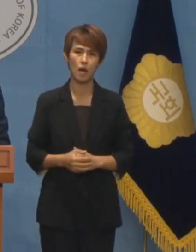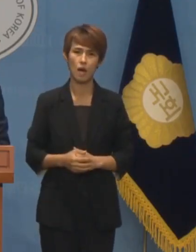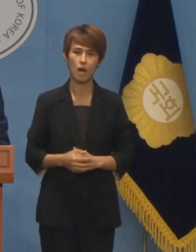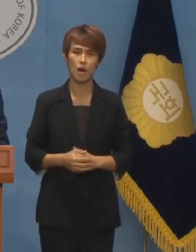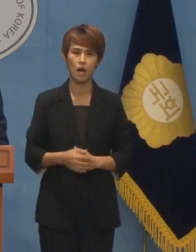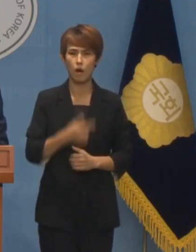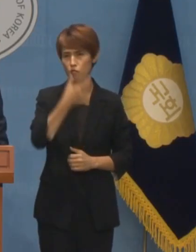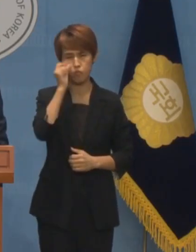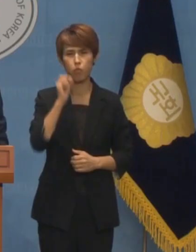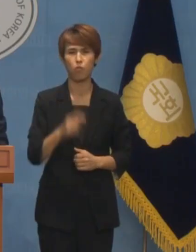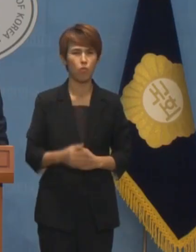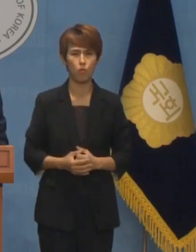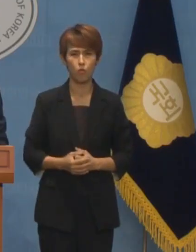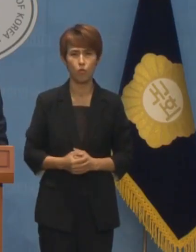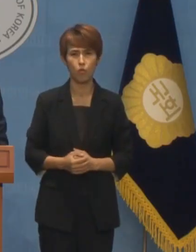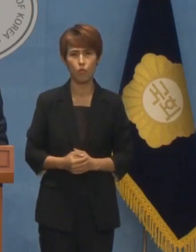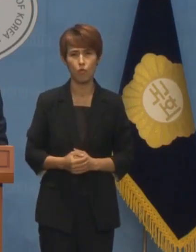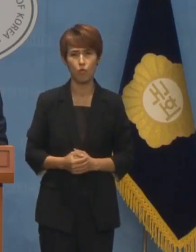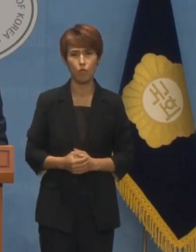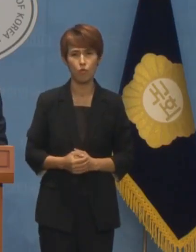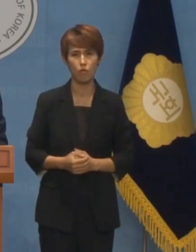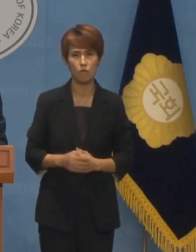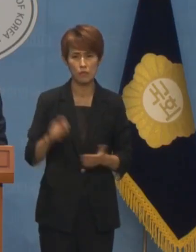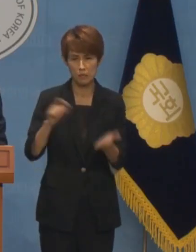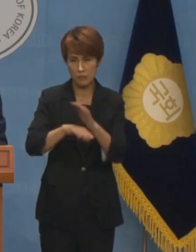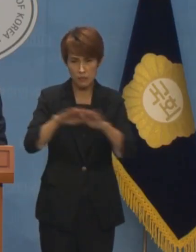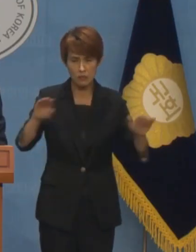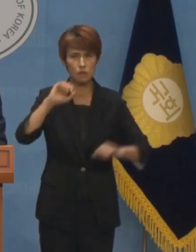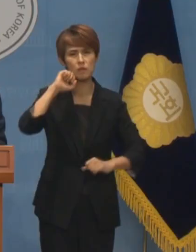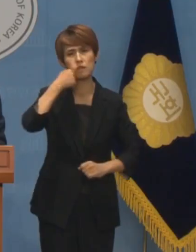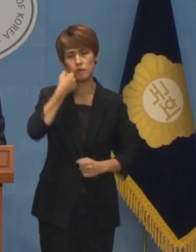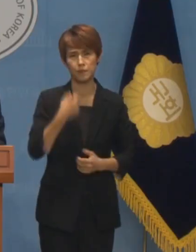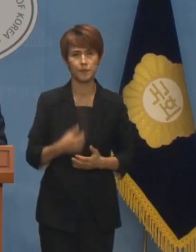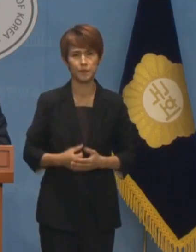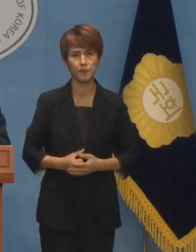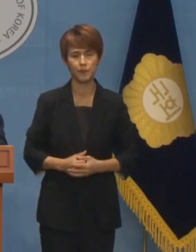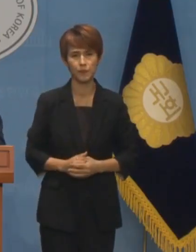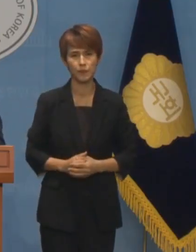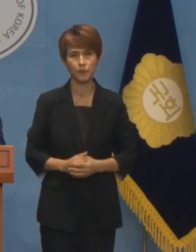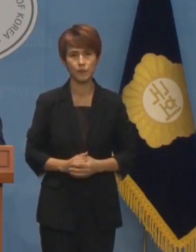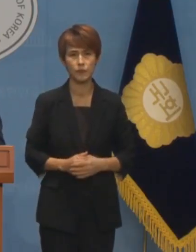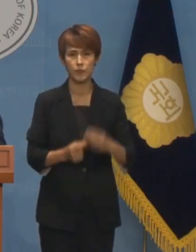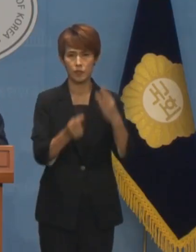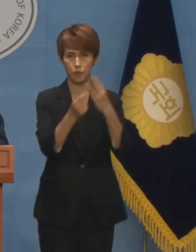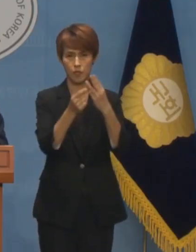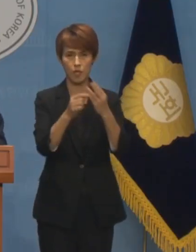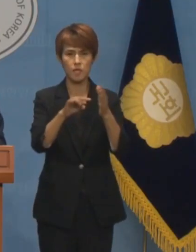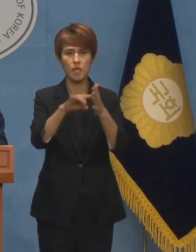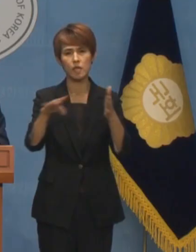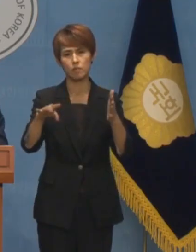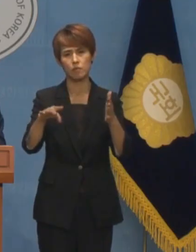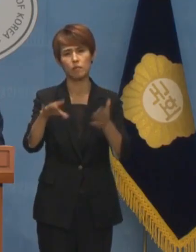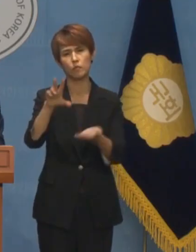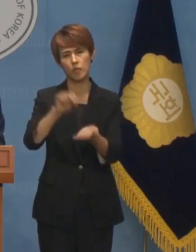언발에 오줌 누기도 되지 않는 수준이었습니다. 셋째, 세금 문제도